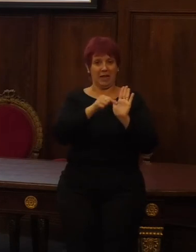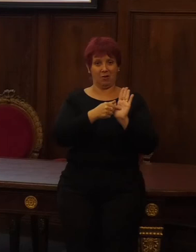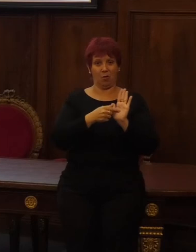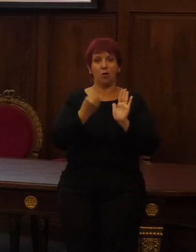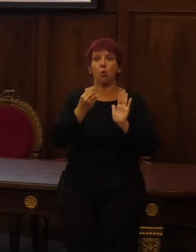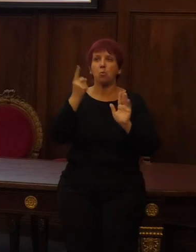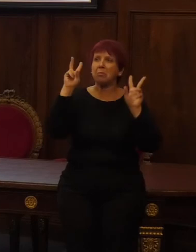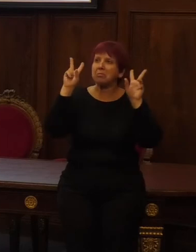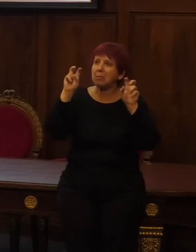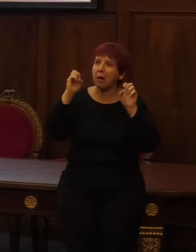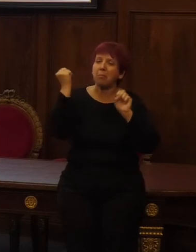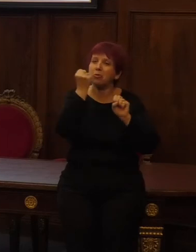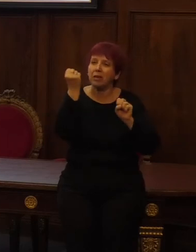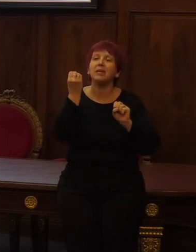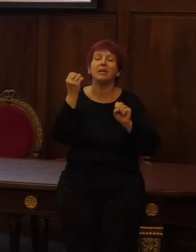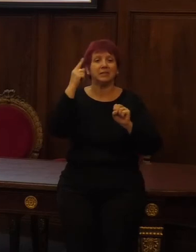la psicología en el Uruguay.